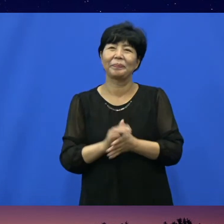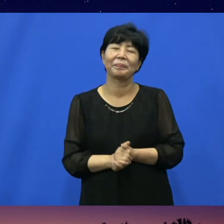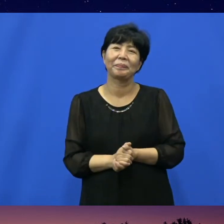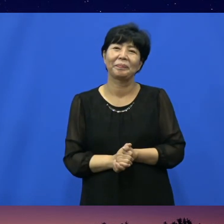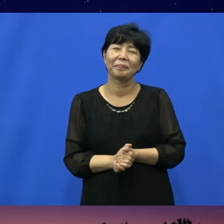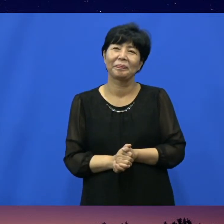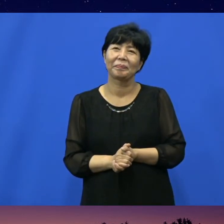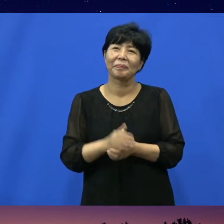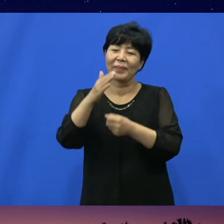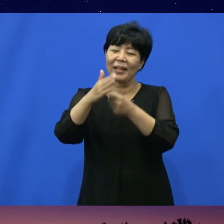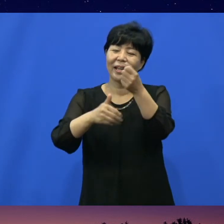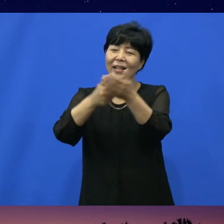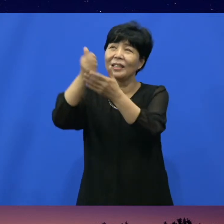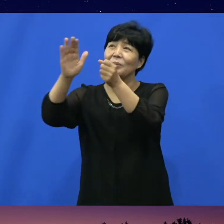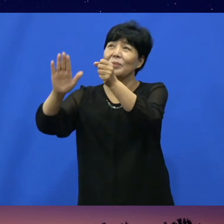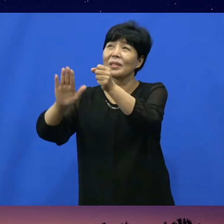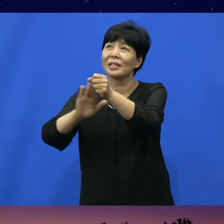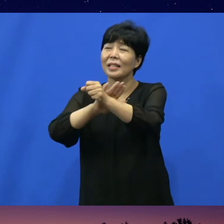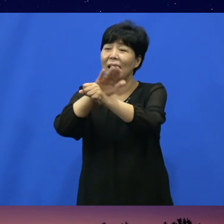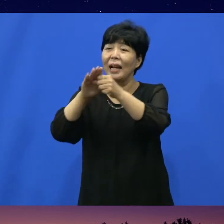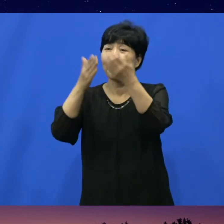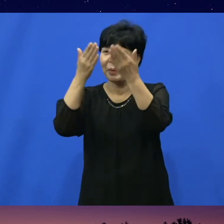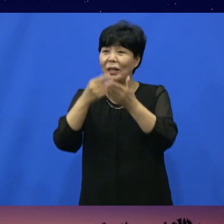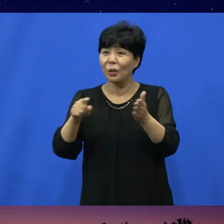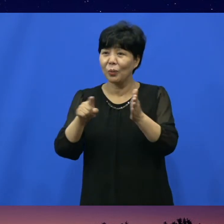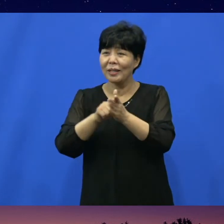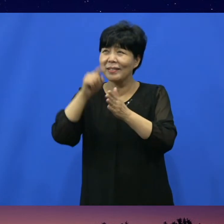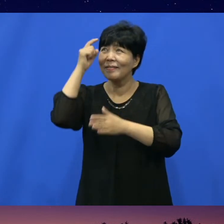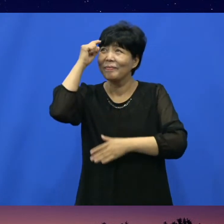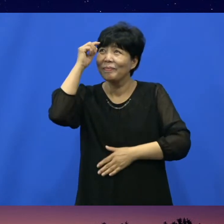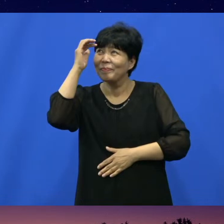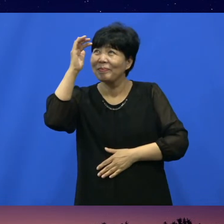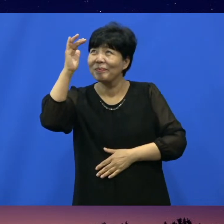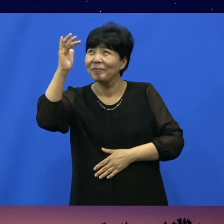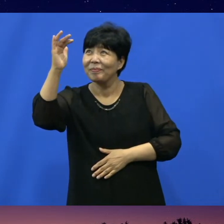그 사랑을 갈망하세요. 비자예요. 갈망하시라.